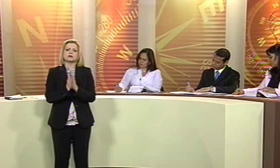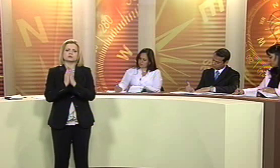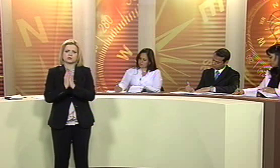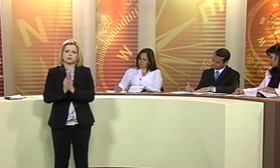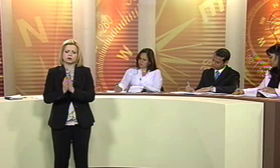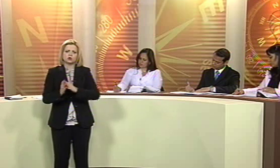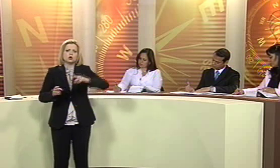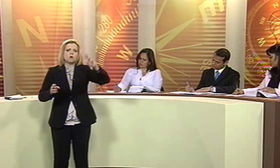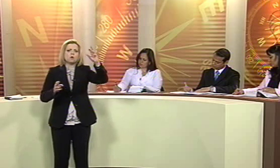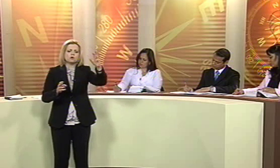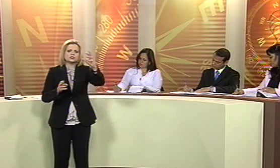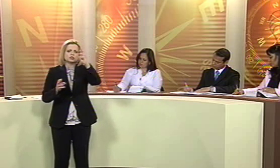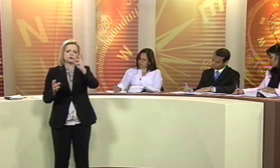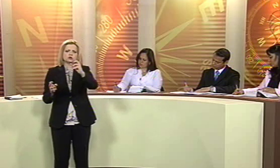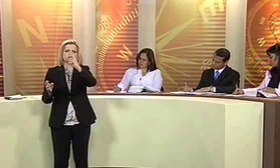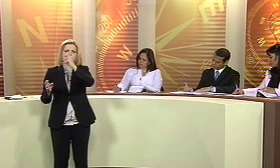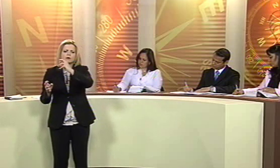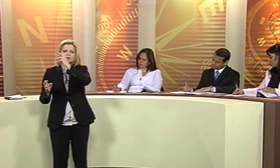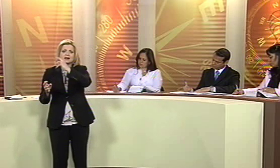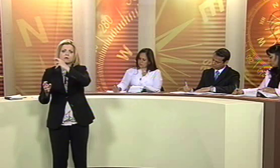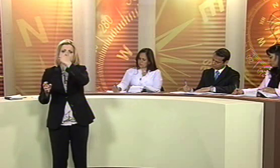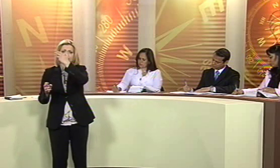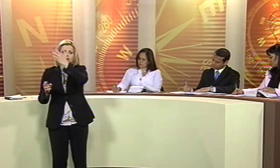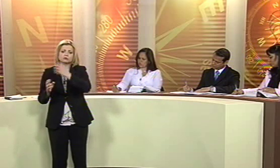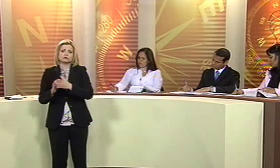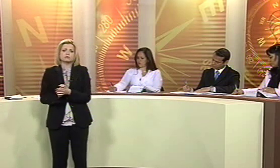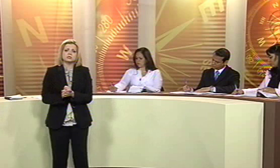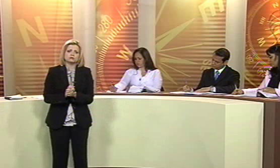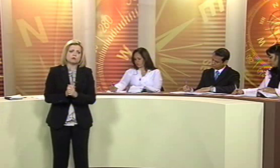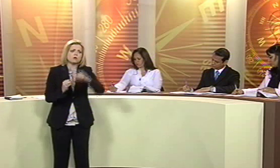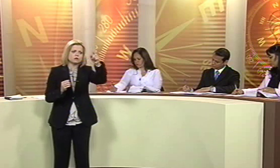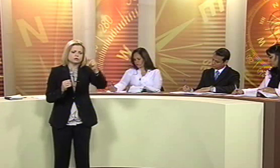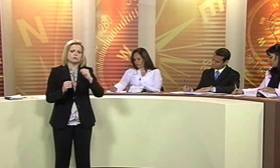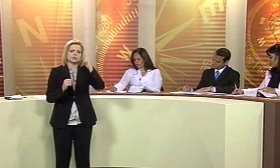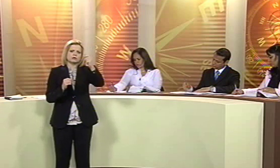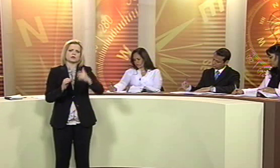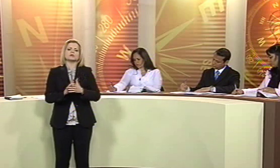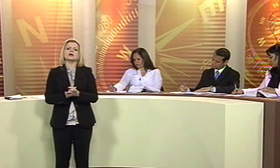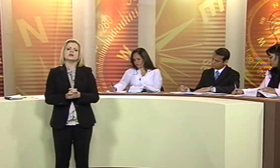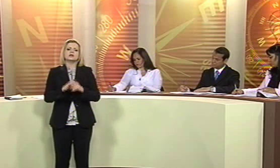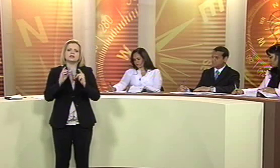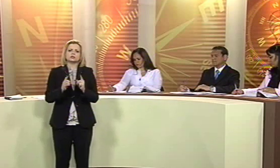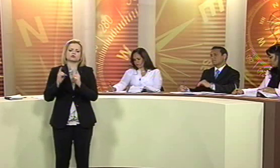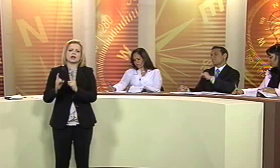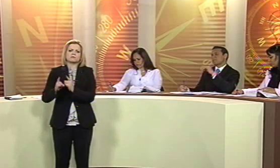precisamos saber onde as pessoas irão apresentar os seus domicílios. Qual é o seu domicílio? Eu quero saber. Isso é